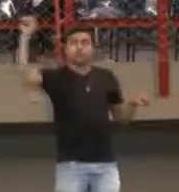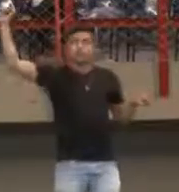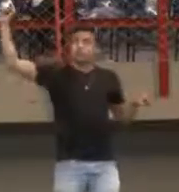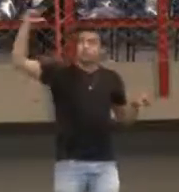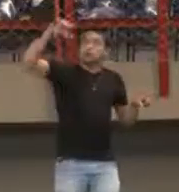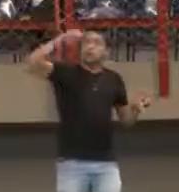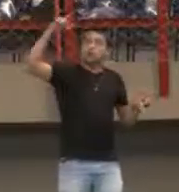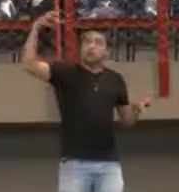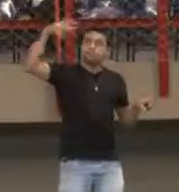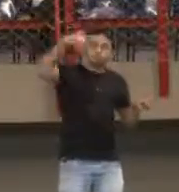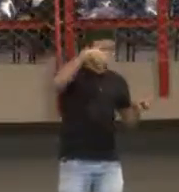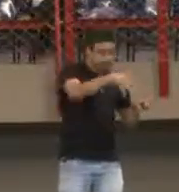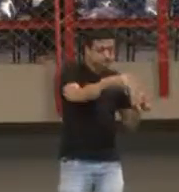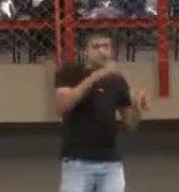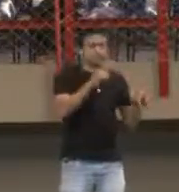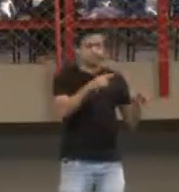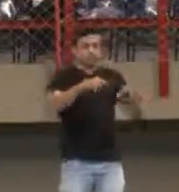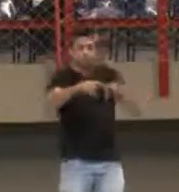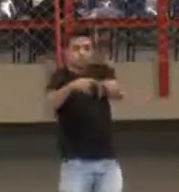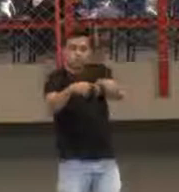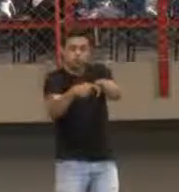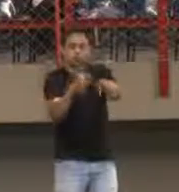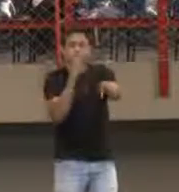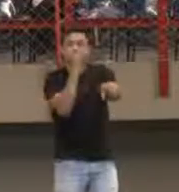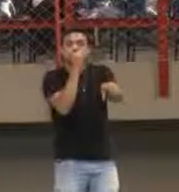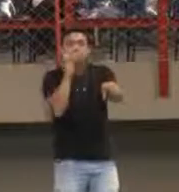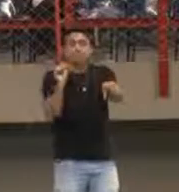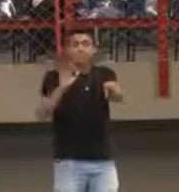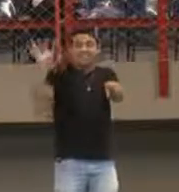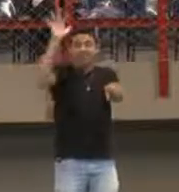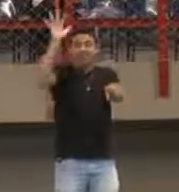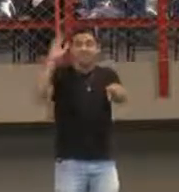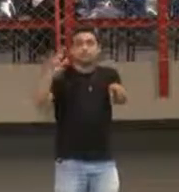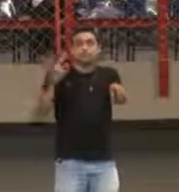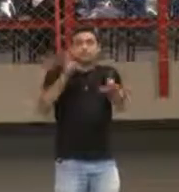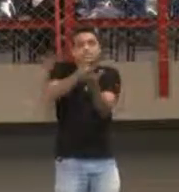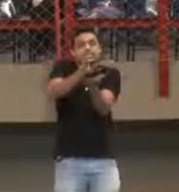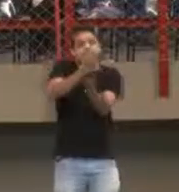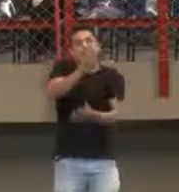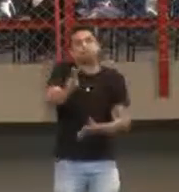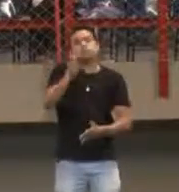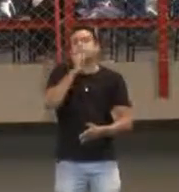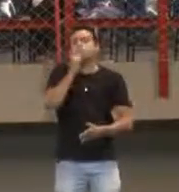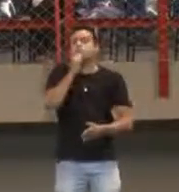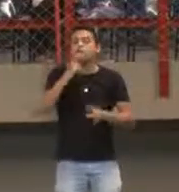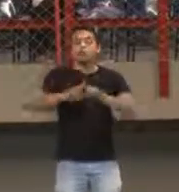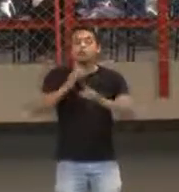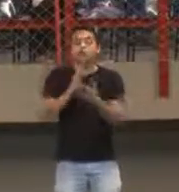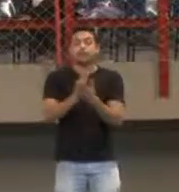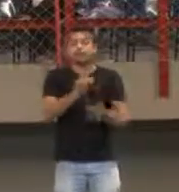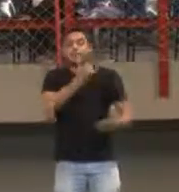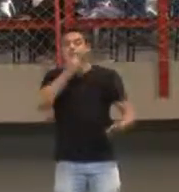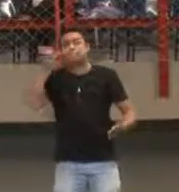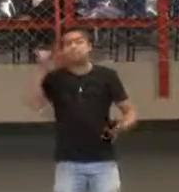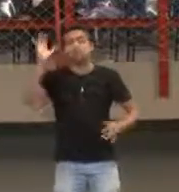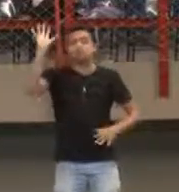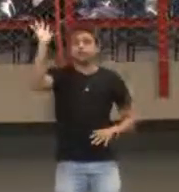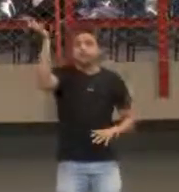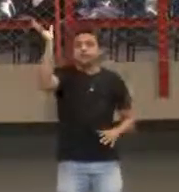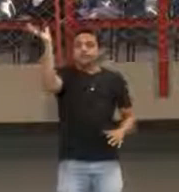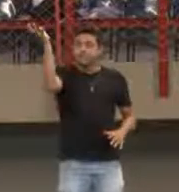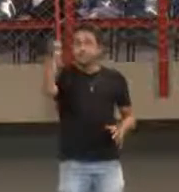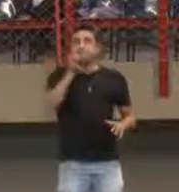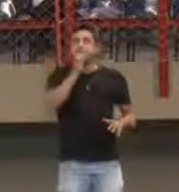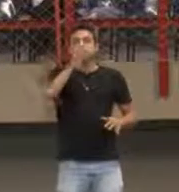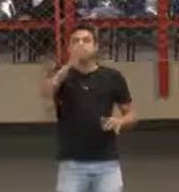cara, ainda é uma energia cara, e não é sempre que você pode usá-lo, porque também depende de fatores climáticos. Dia